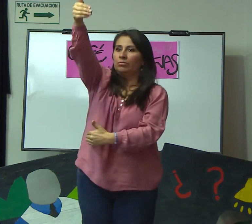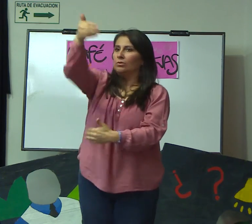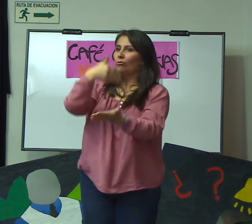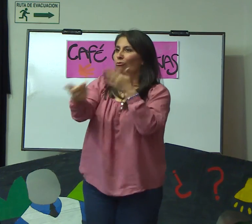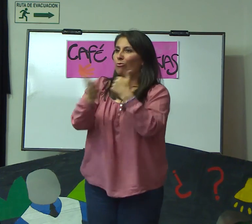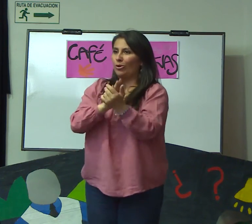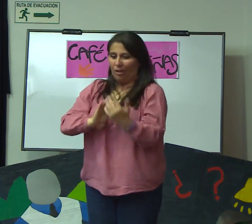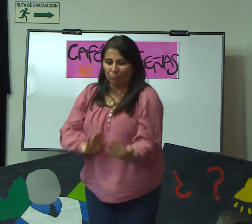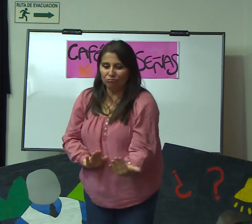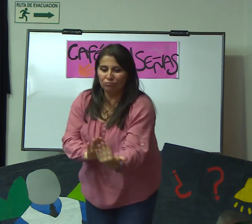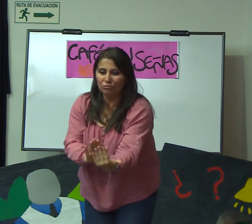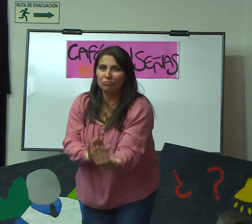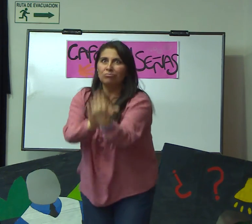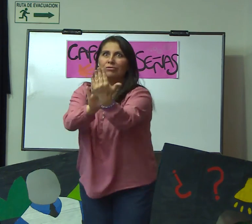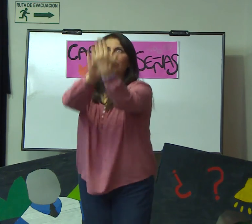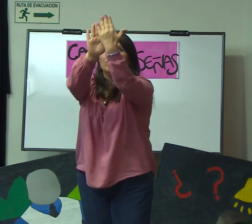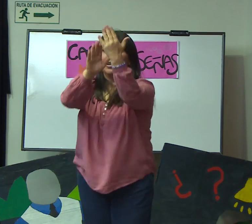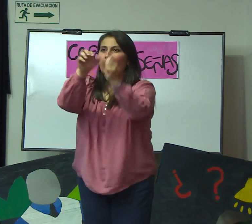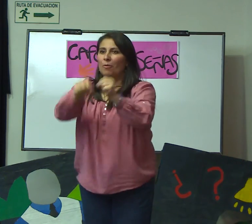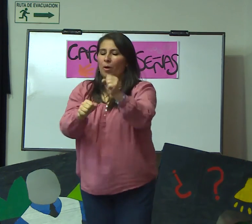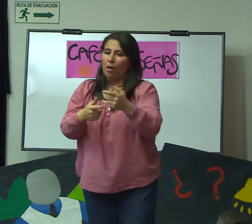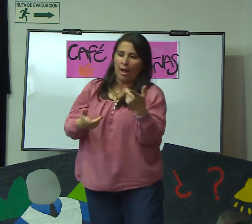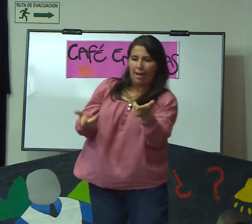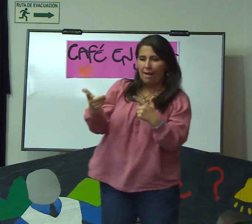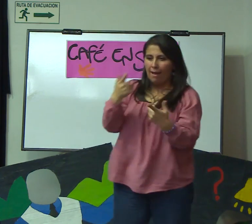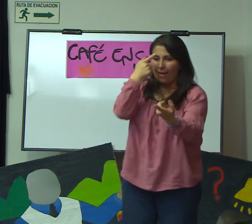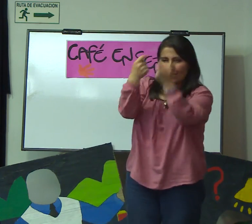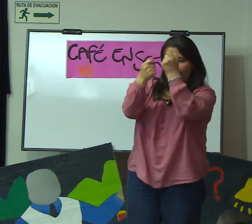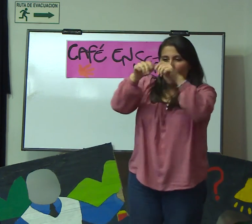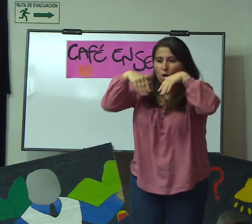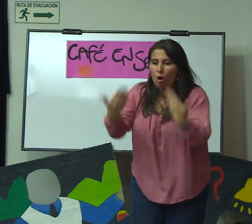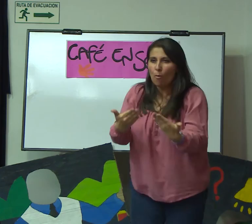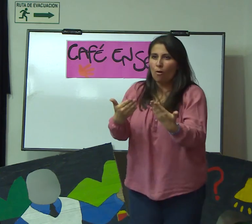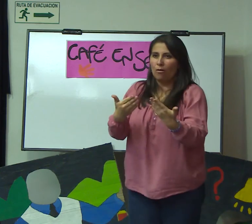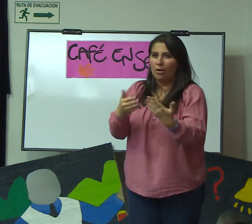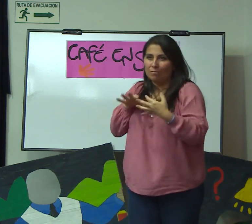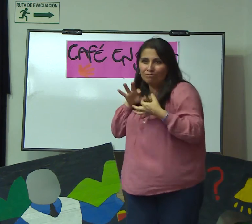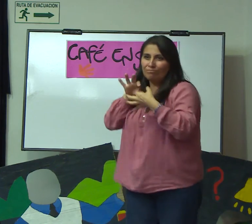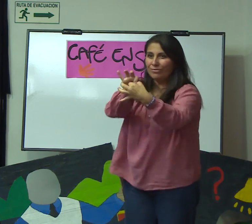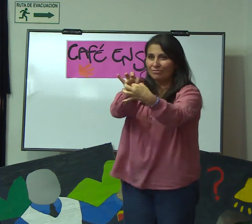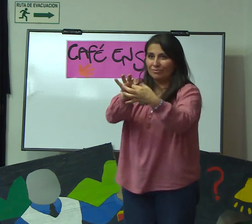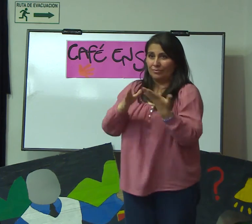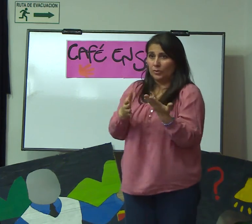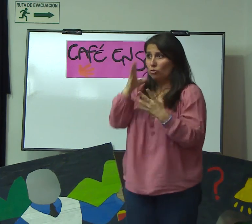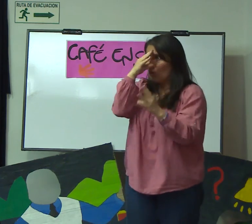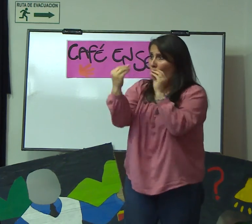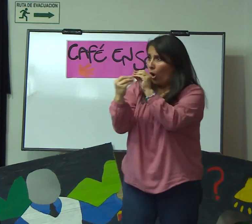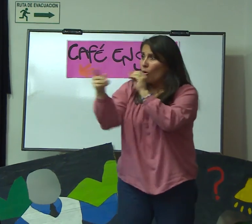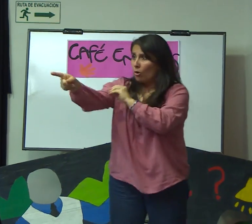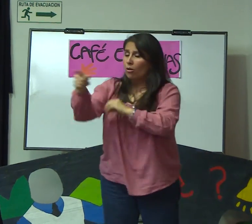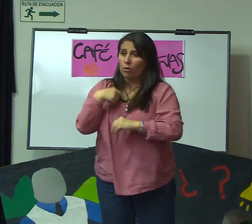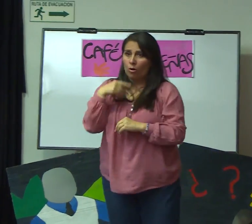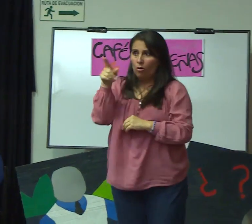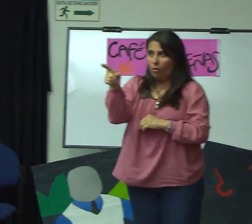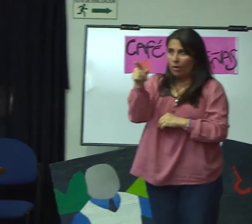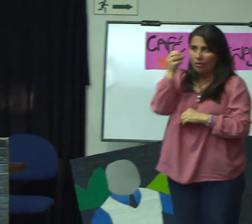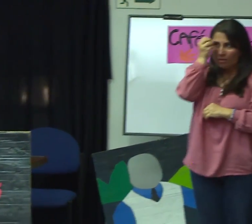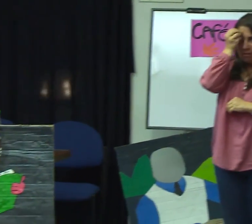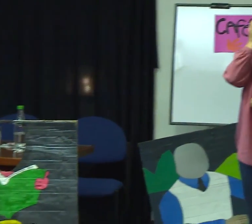otras estrategias. Comparto lo que dice aquí el compañero David, tal vez el títere no sea la mejor estrategia para la comunidad